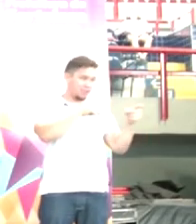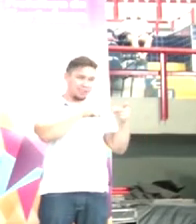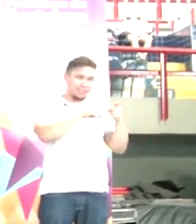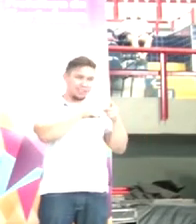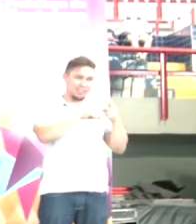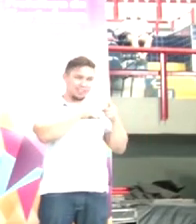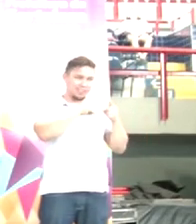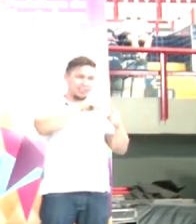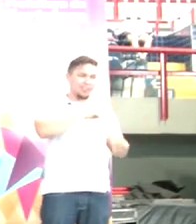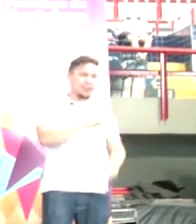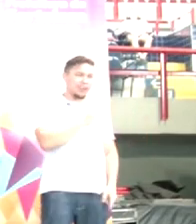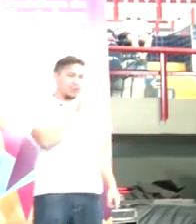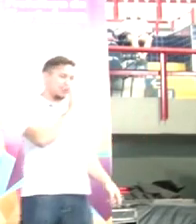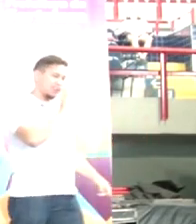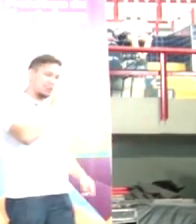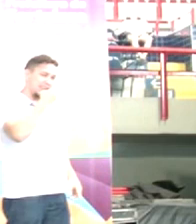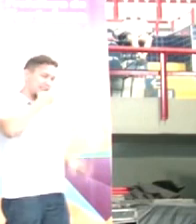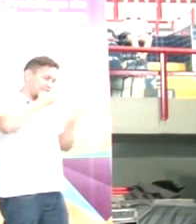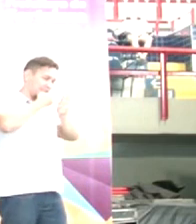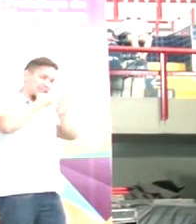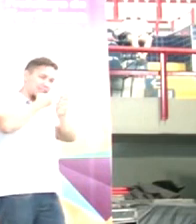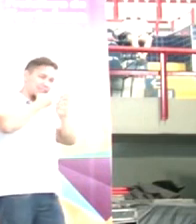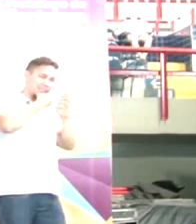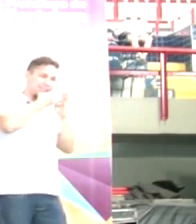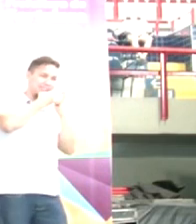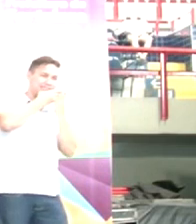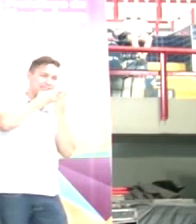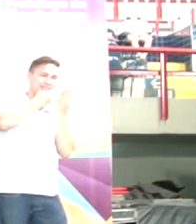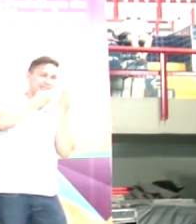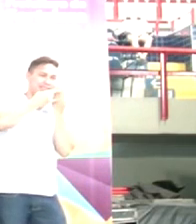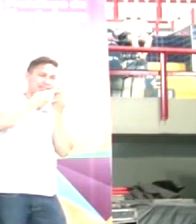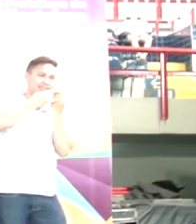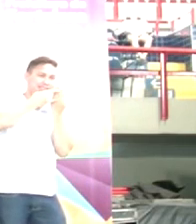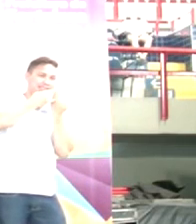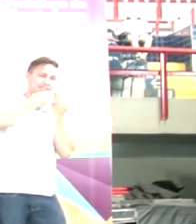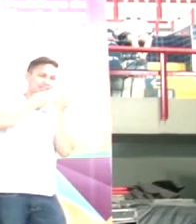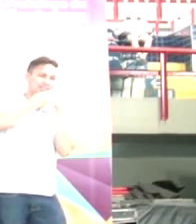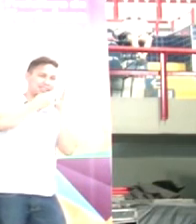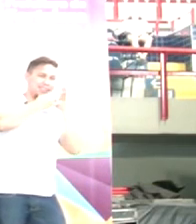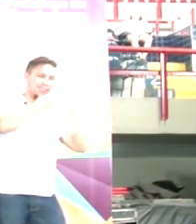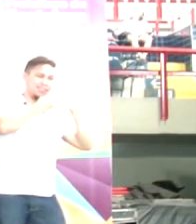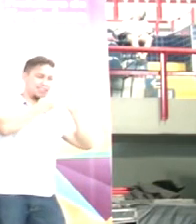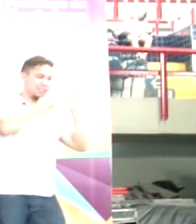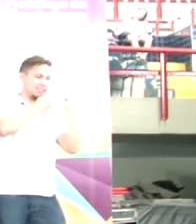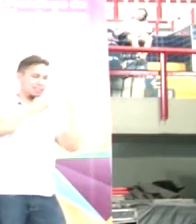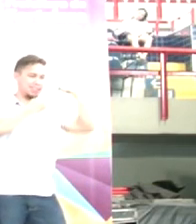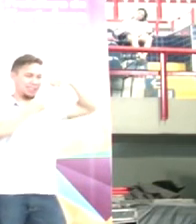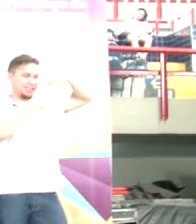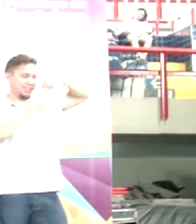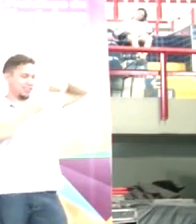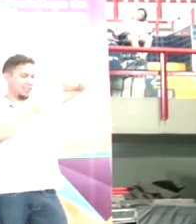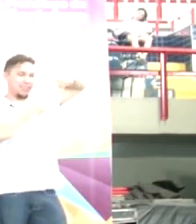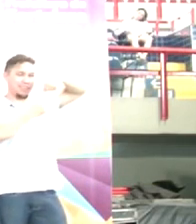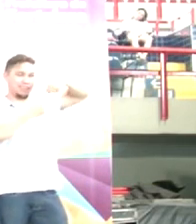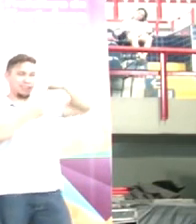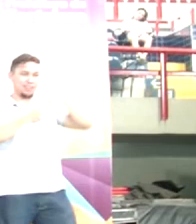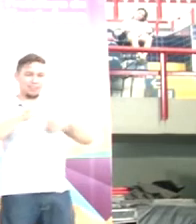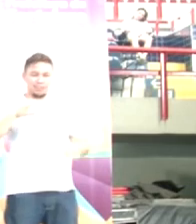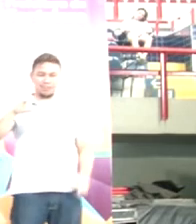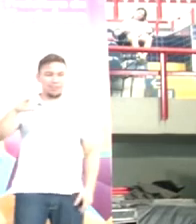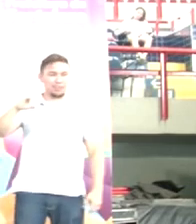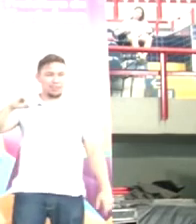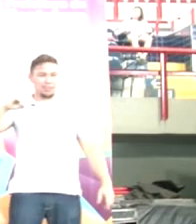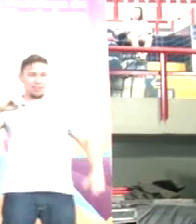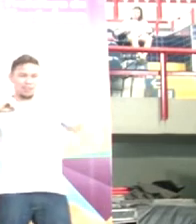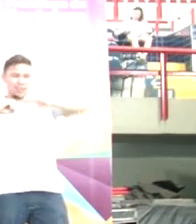esfera é um círculo girando em torno do seu diâmetro. Você pegar um círculo e girar em torno do diâmetro, ele vai